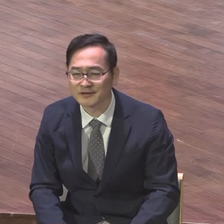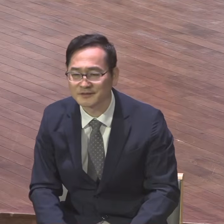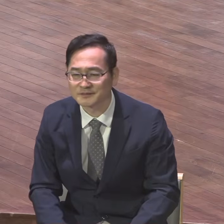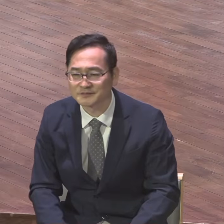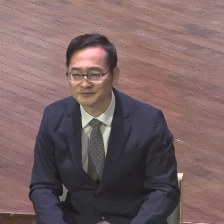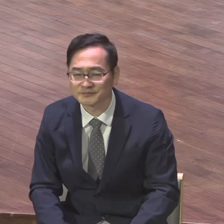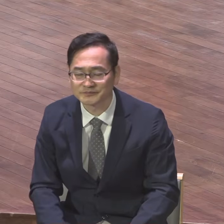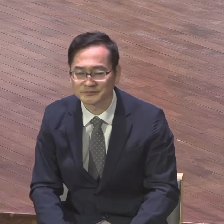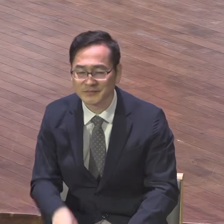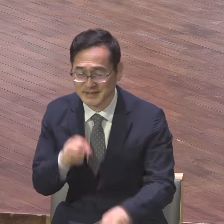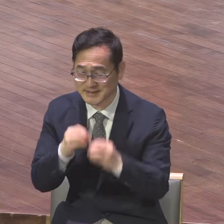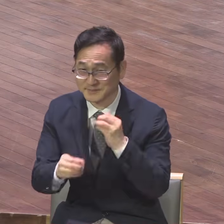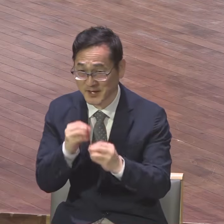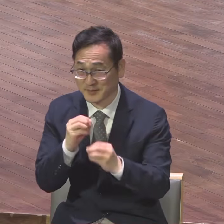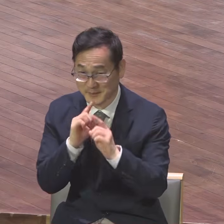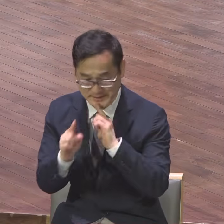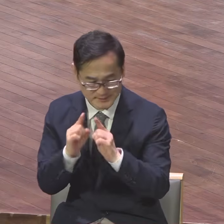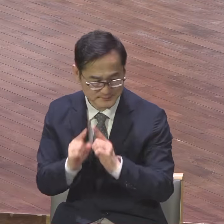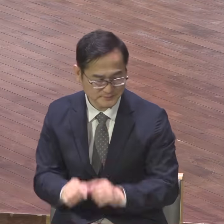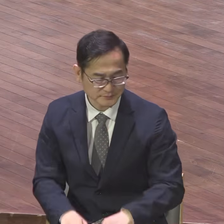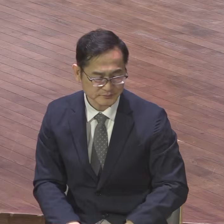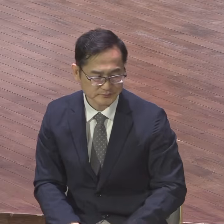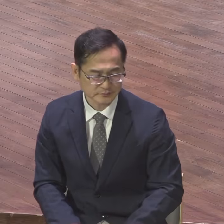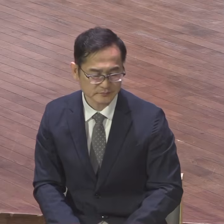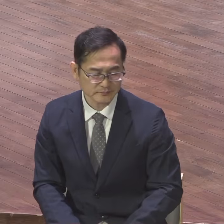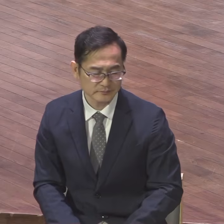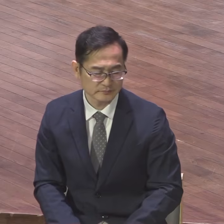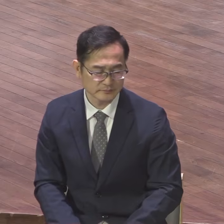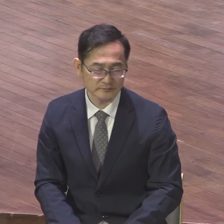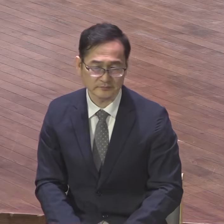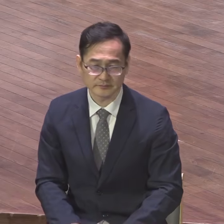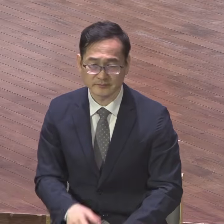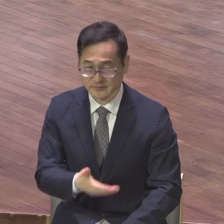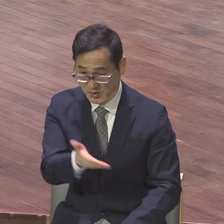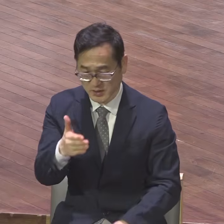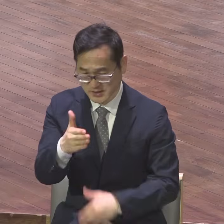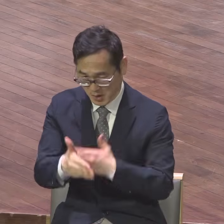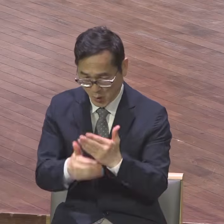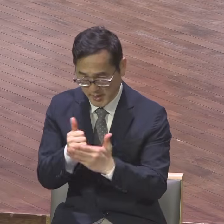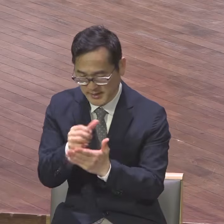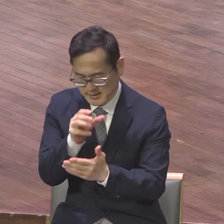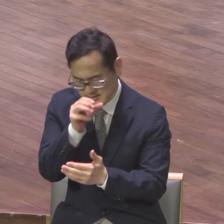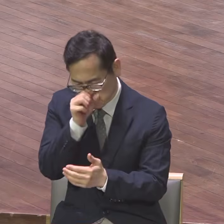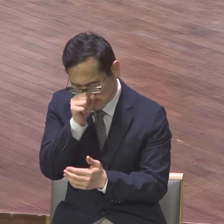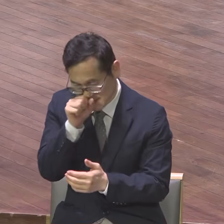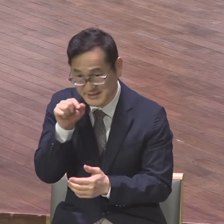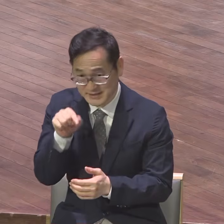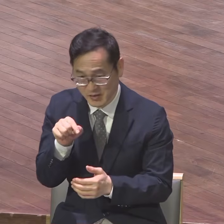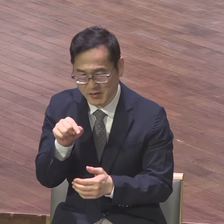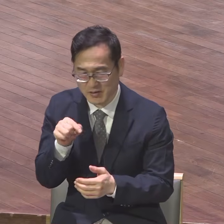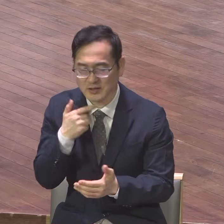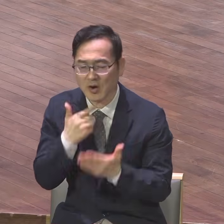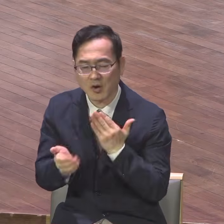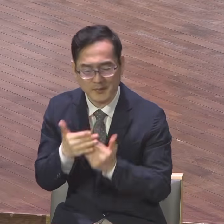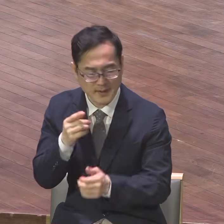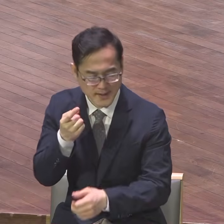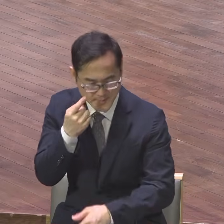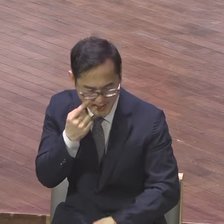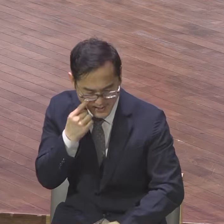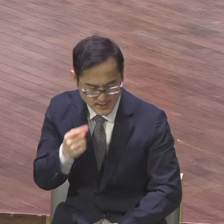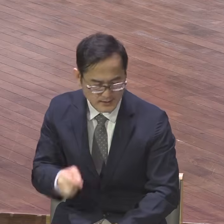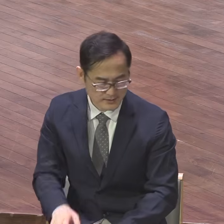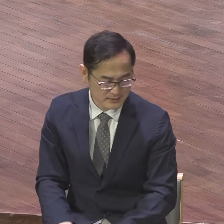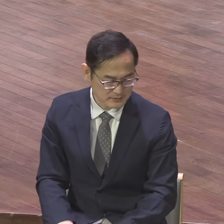시편 33편 8절에 보면 다윗이 이렇게 고백합니다. 너희는 여호와의 선하심을 맛보아 알지어다. 그에게 피하는 자는